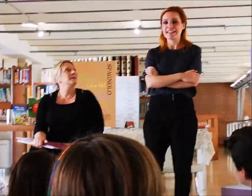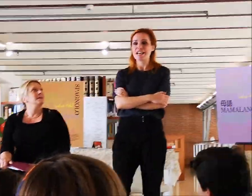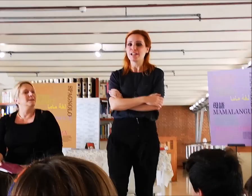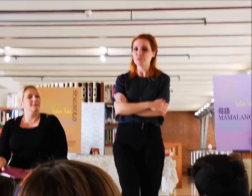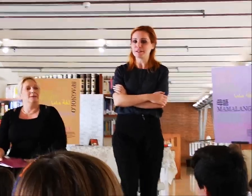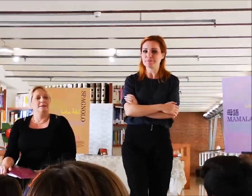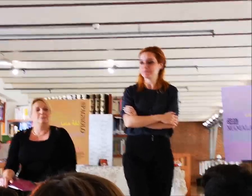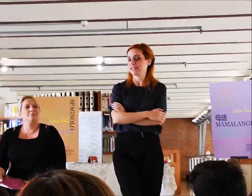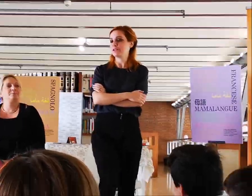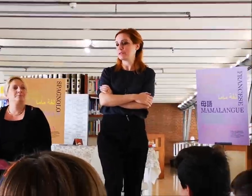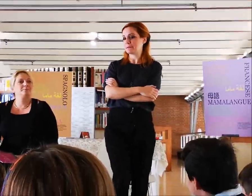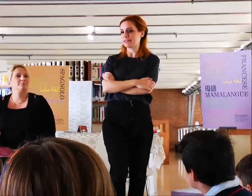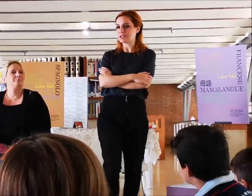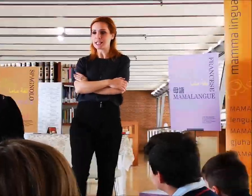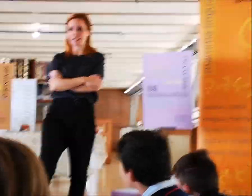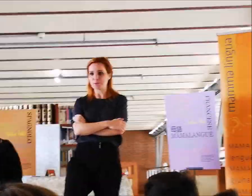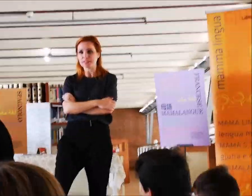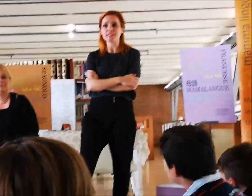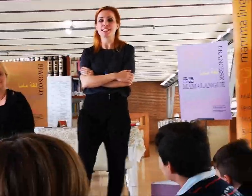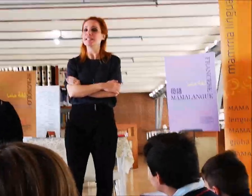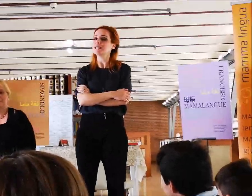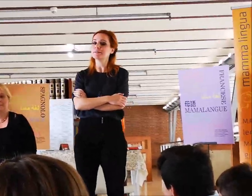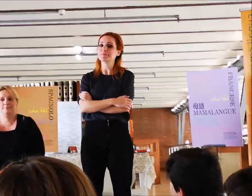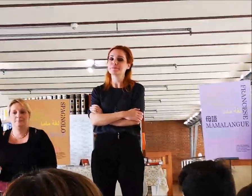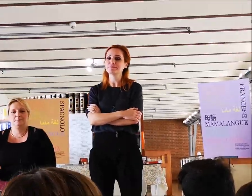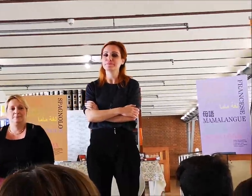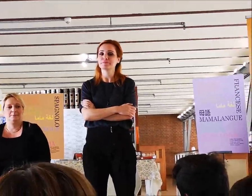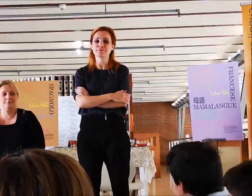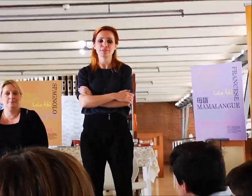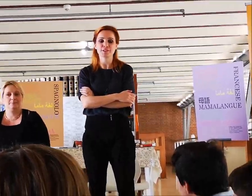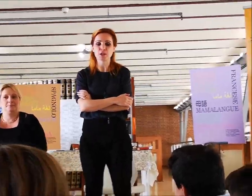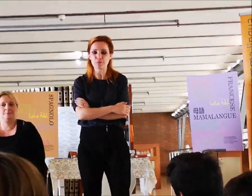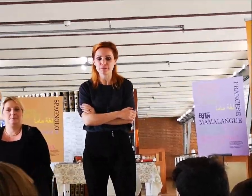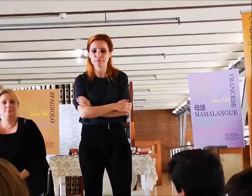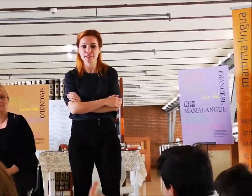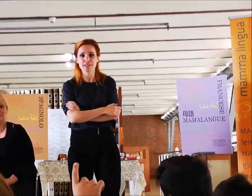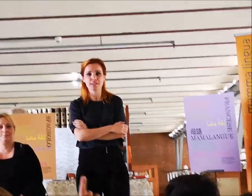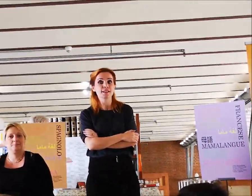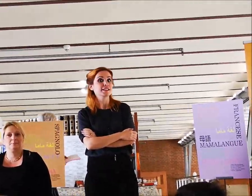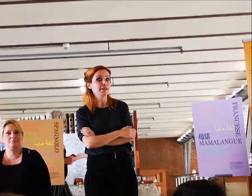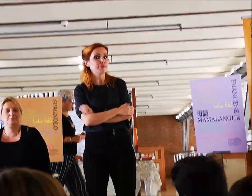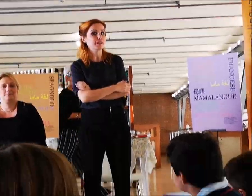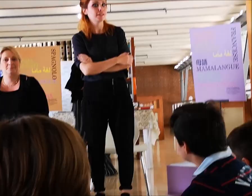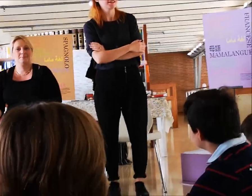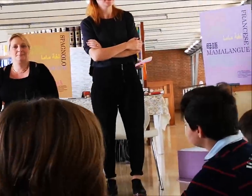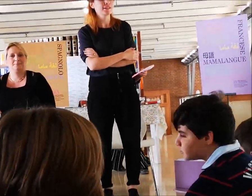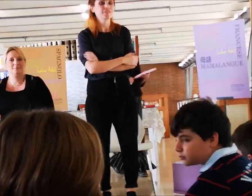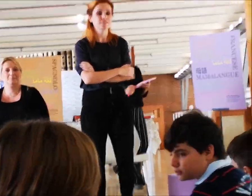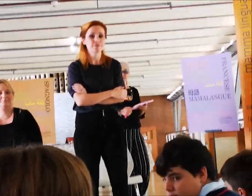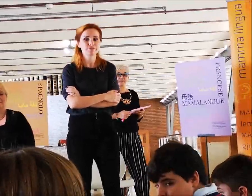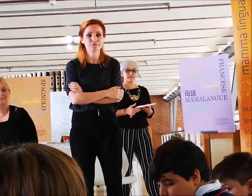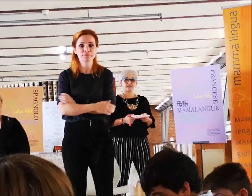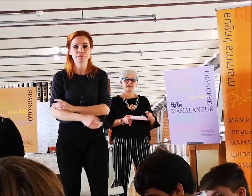Perché? Allora, lo sapete cos'è la lingua dei segni? No.